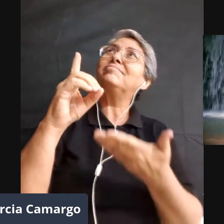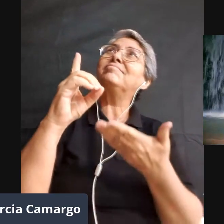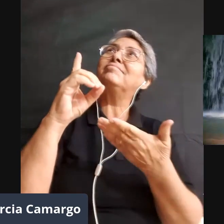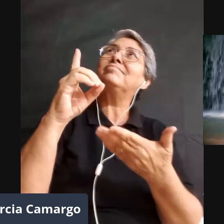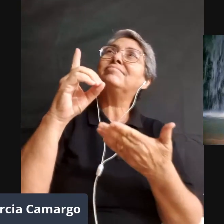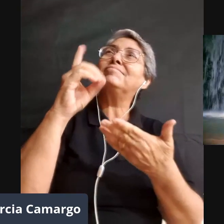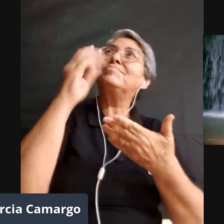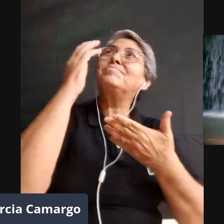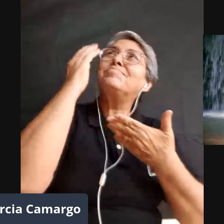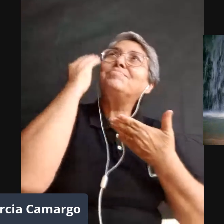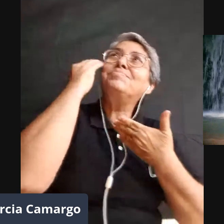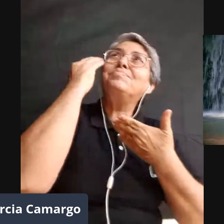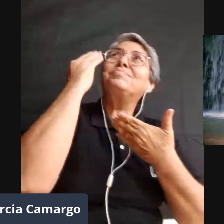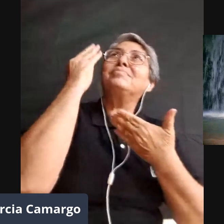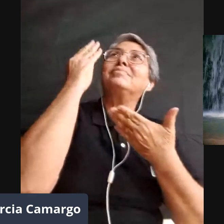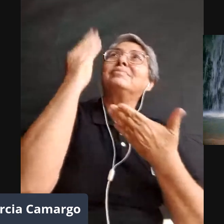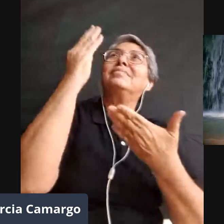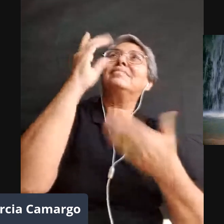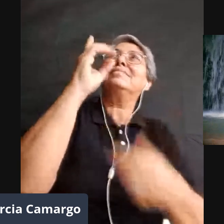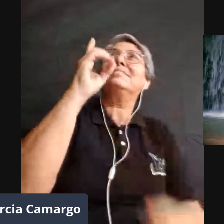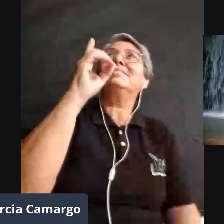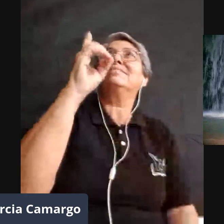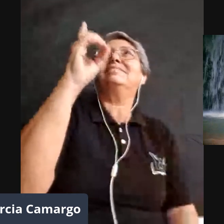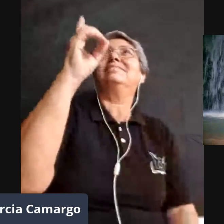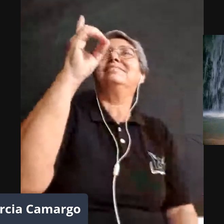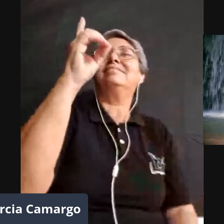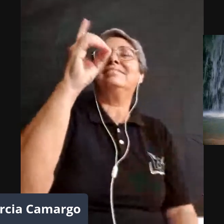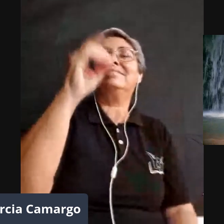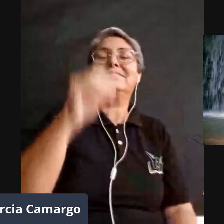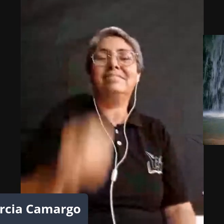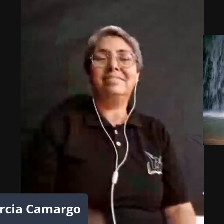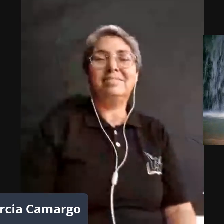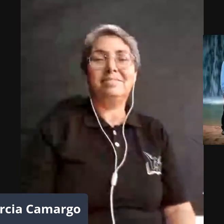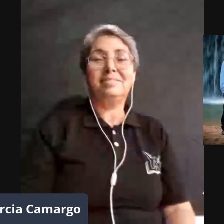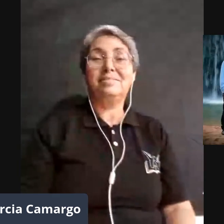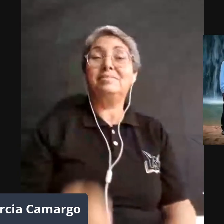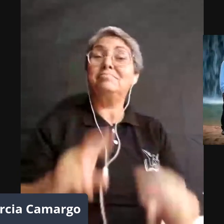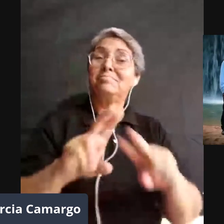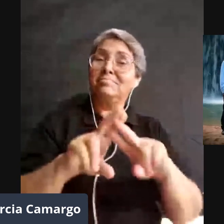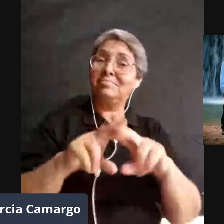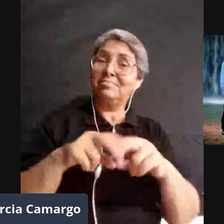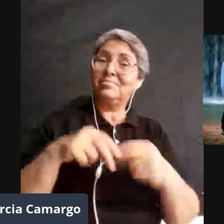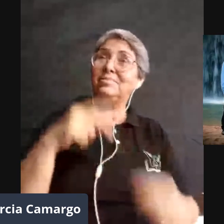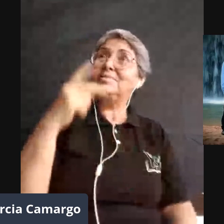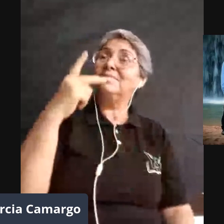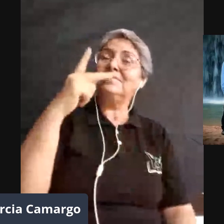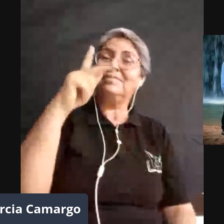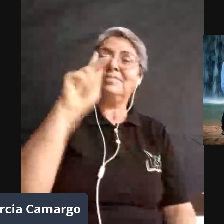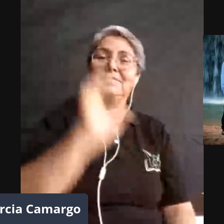graças dou. O seu amor